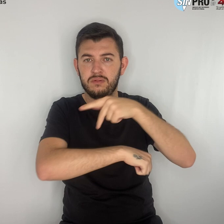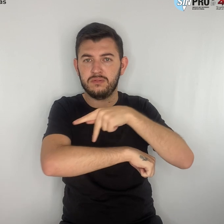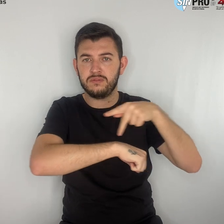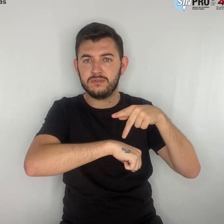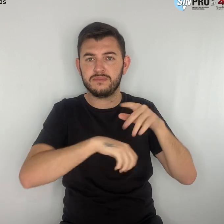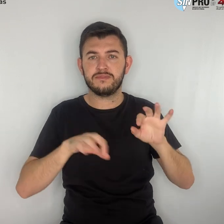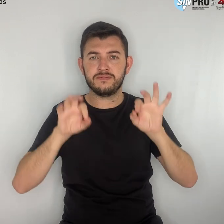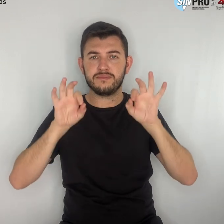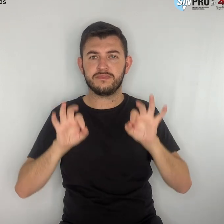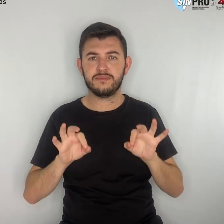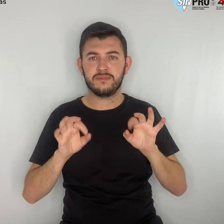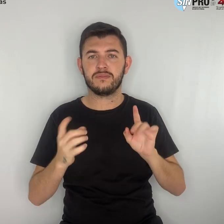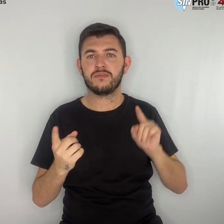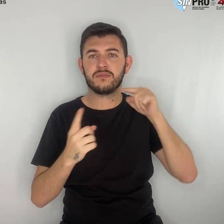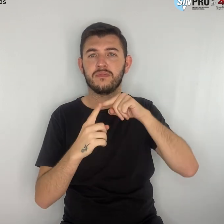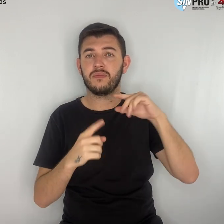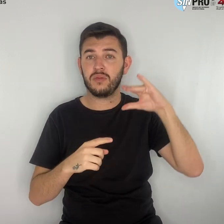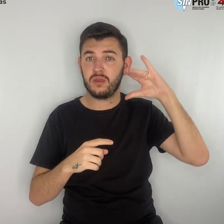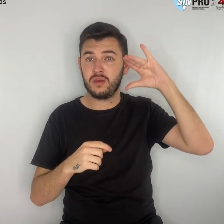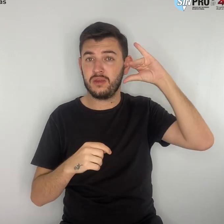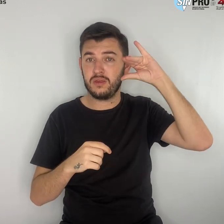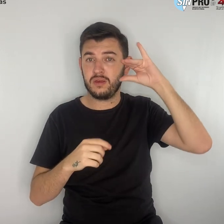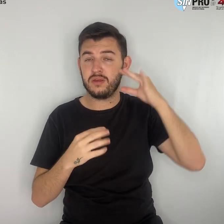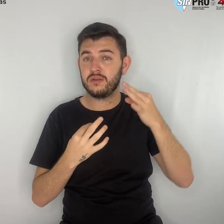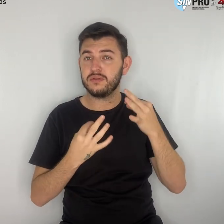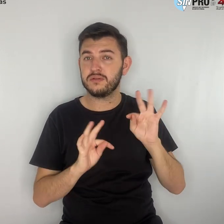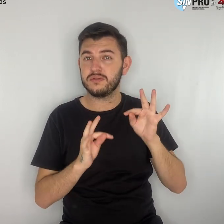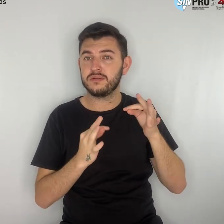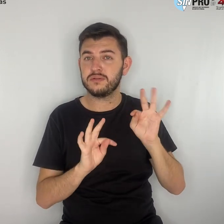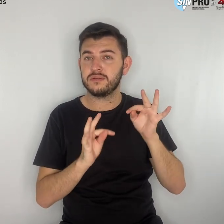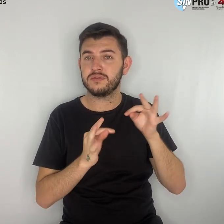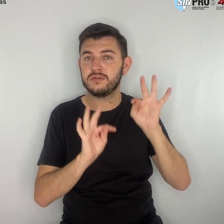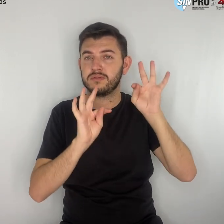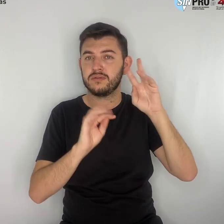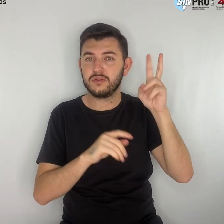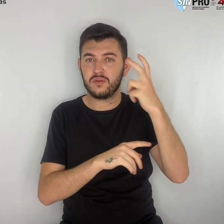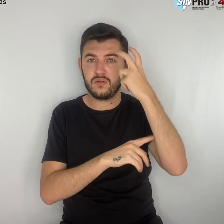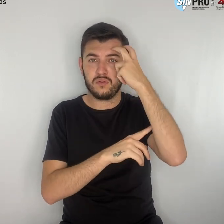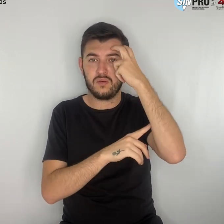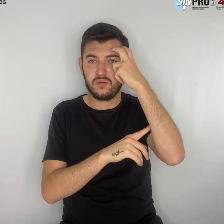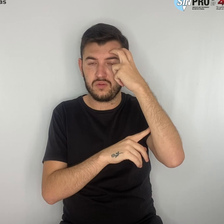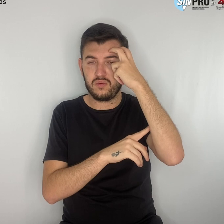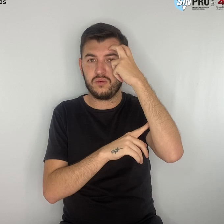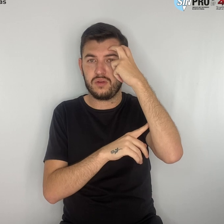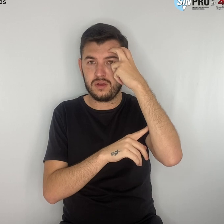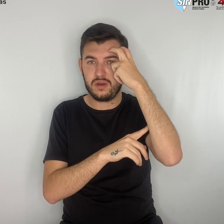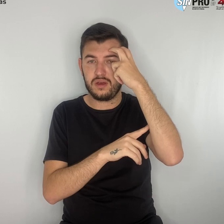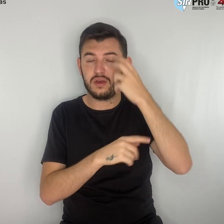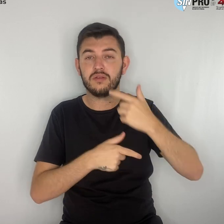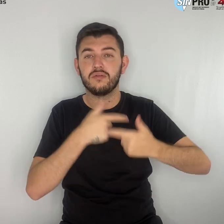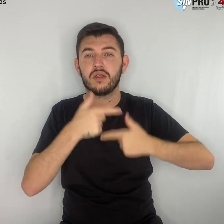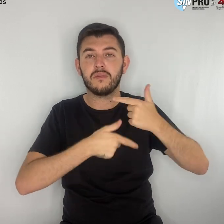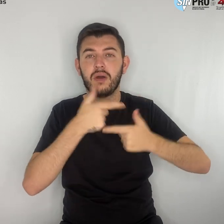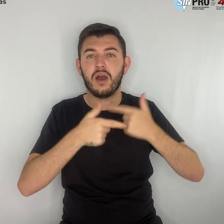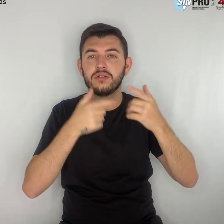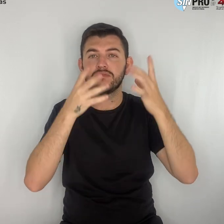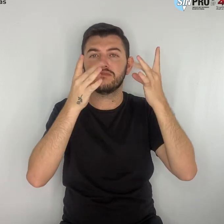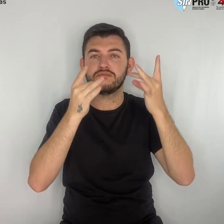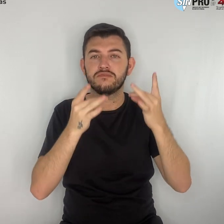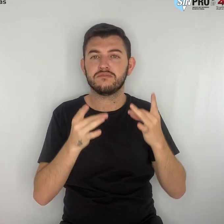as áreas da ciência, da tecnologia, da cultura e do mundo do trabalho. Comentário sobre